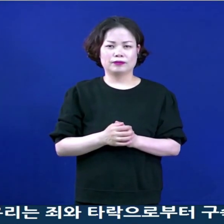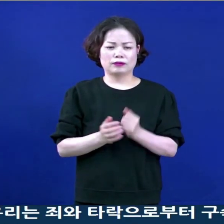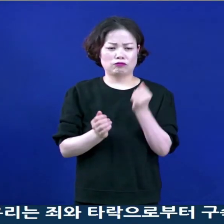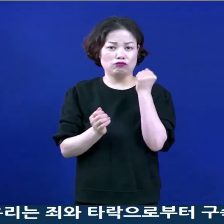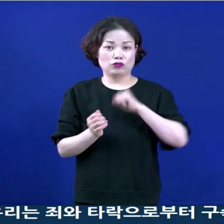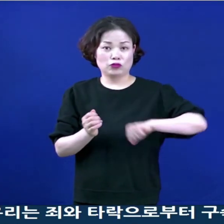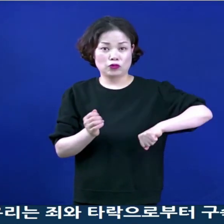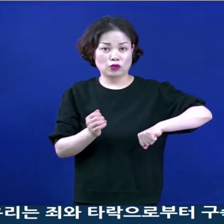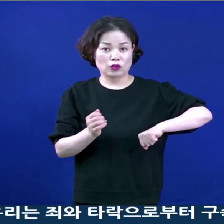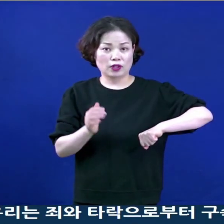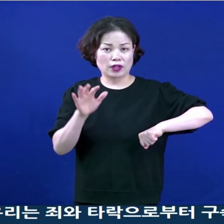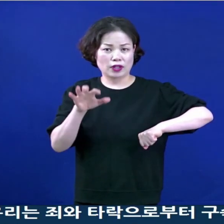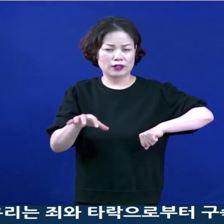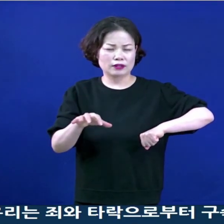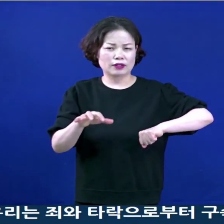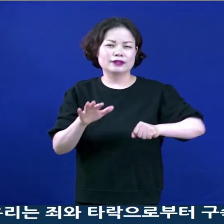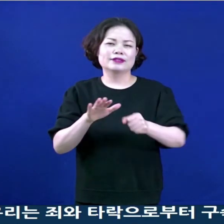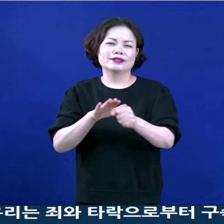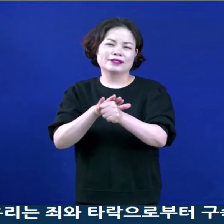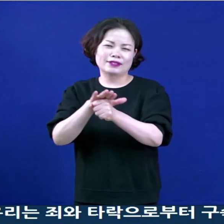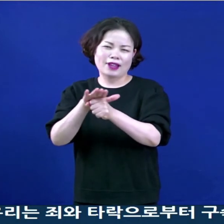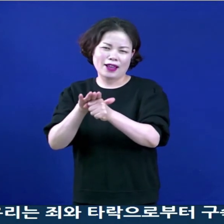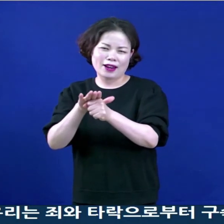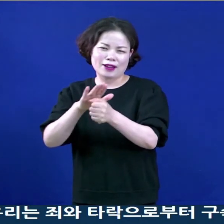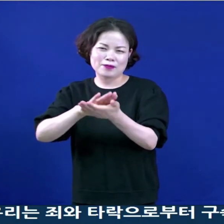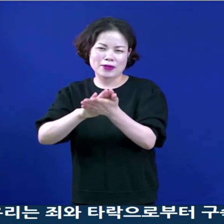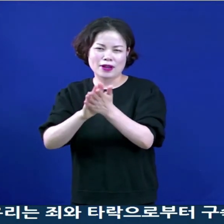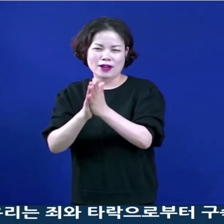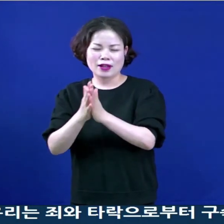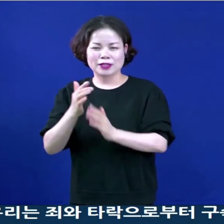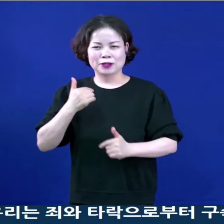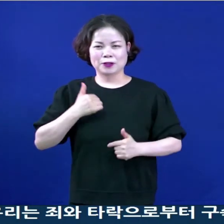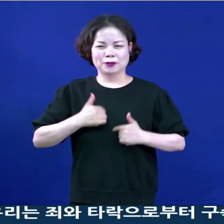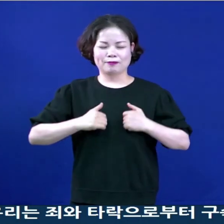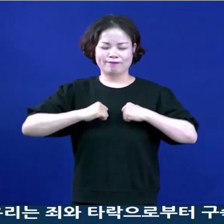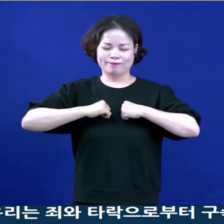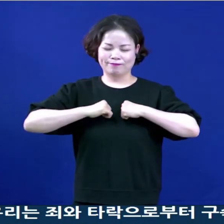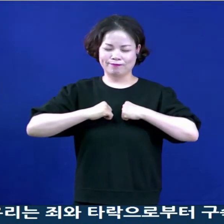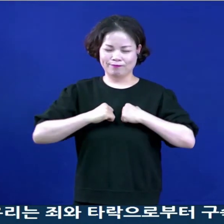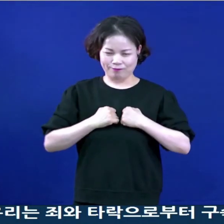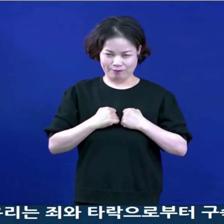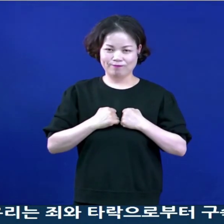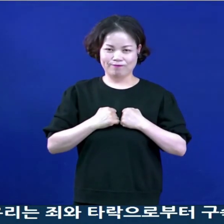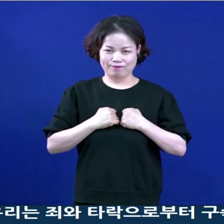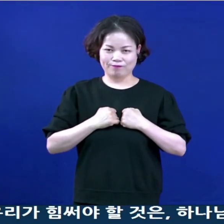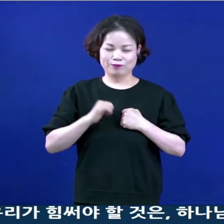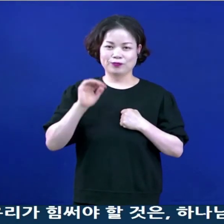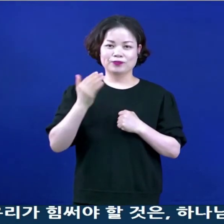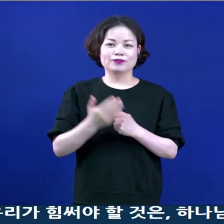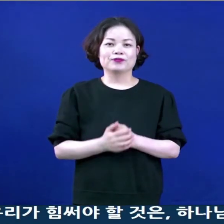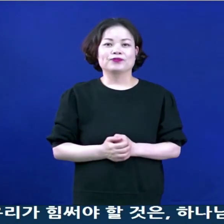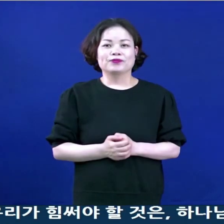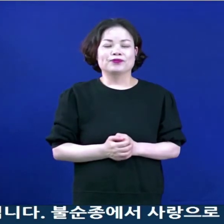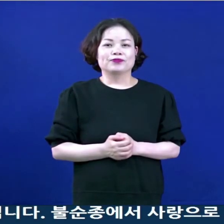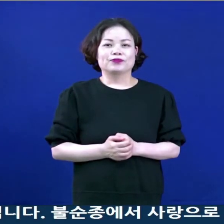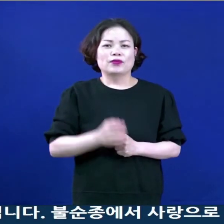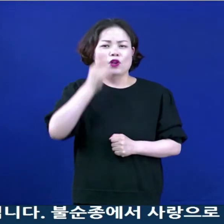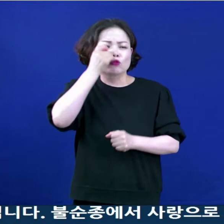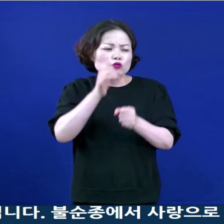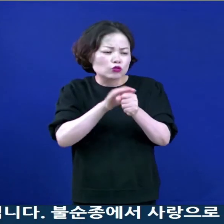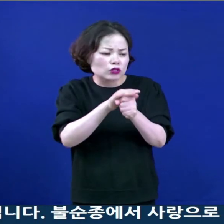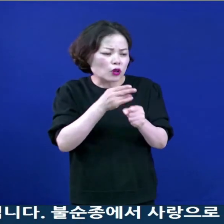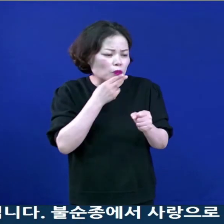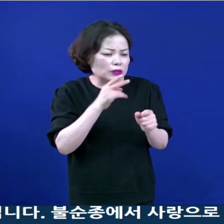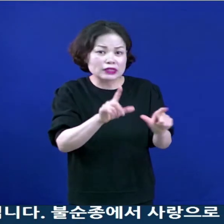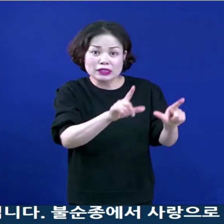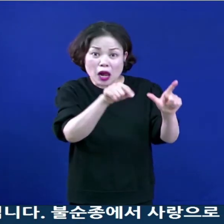불순종에서 사랑으로 기쁘게 순종하는 자리로 옮겨가야 됩니다. 긍휼이 없는